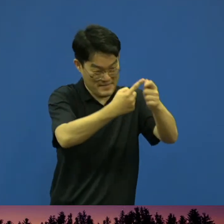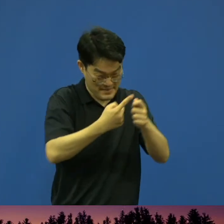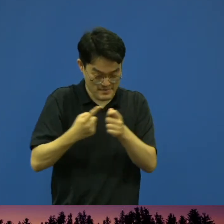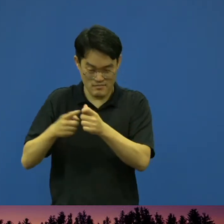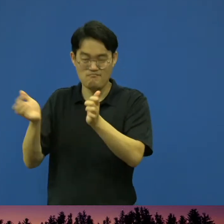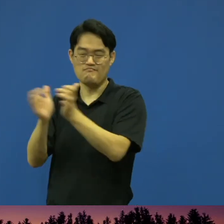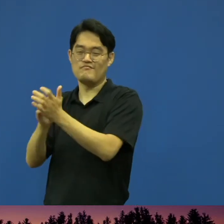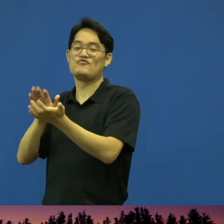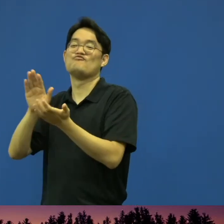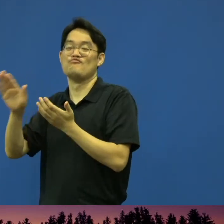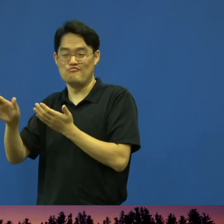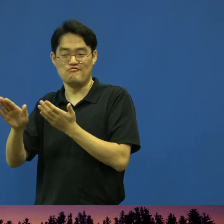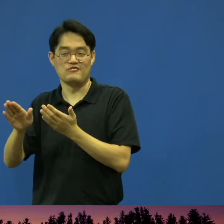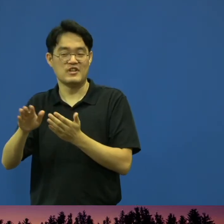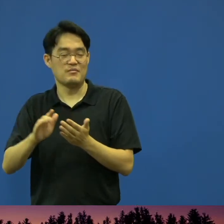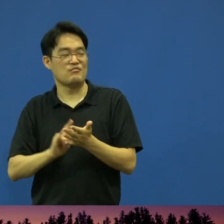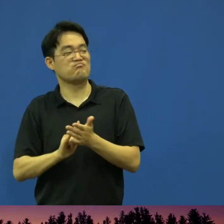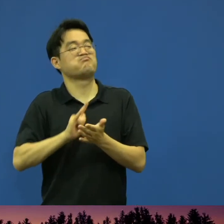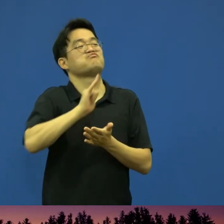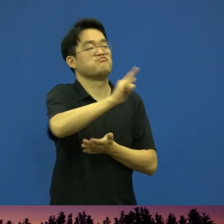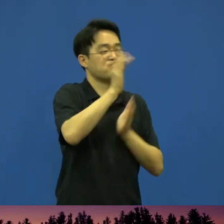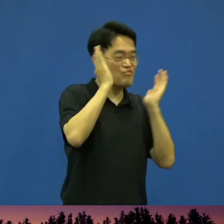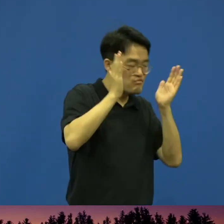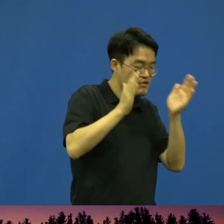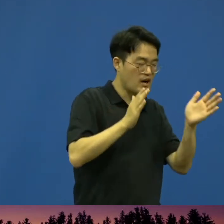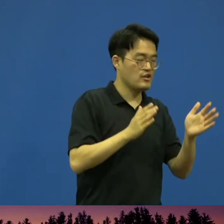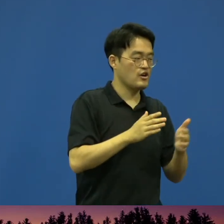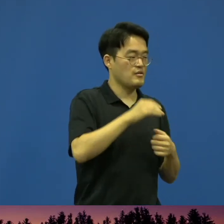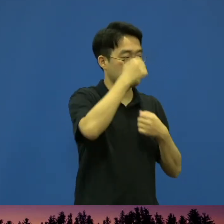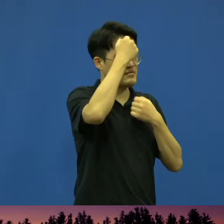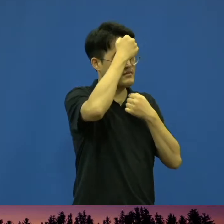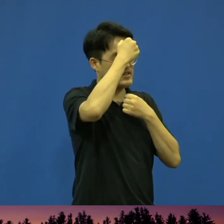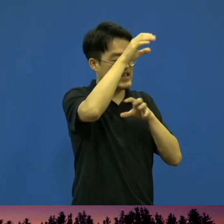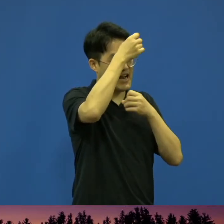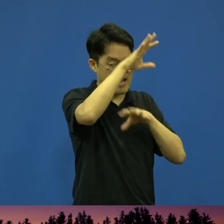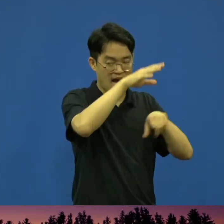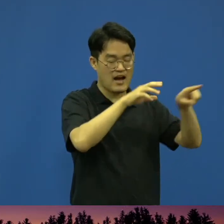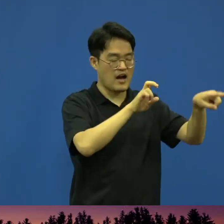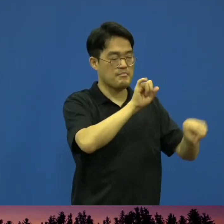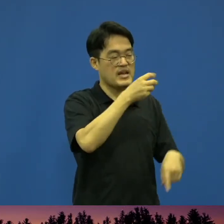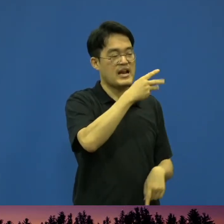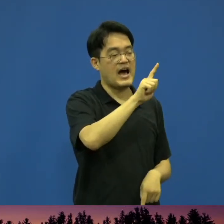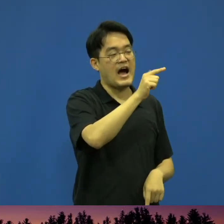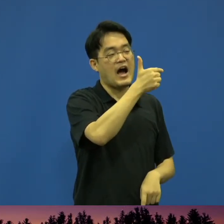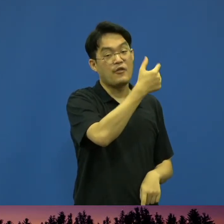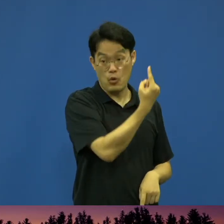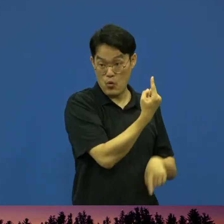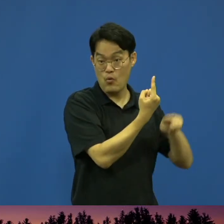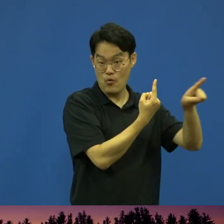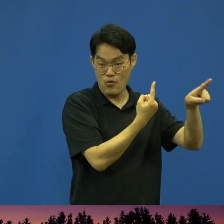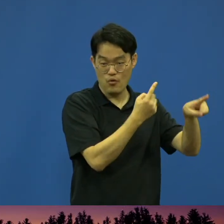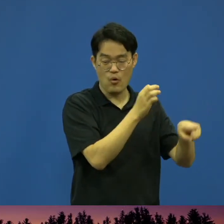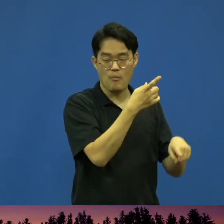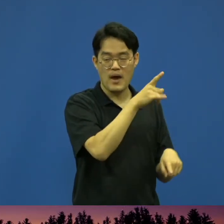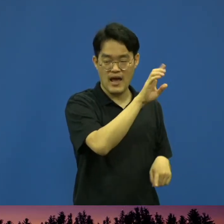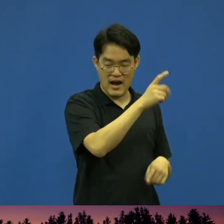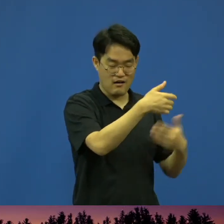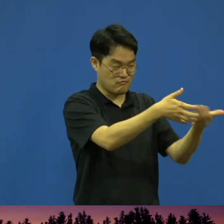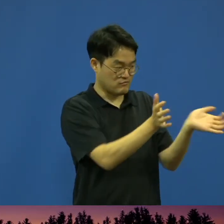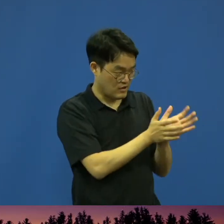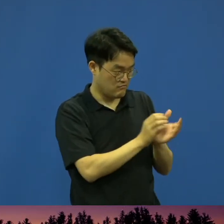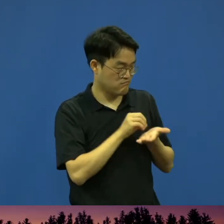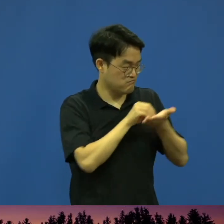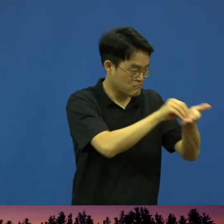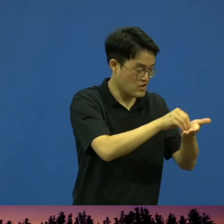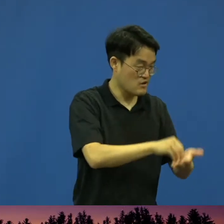밀라노 국립음악원 이 수석 졸업을 하게 되고요, 독일 국립오페라의 주연 등으로 명성을 떨쳤습니다.